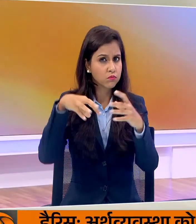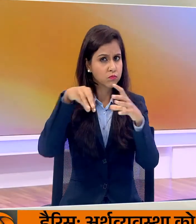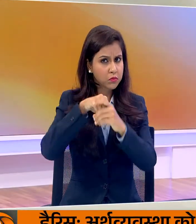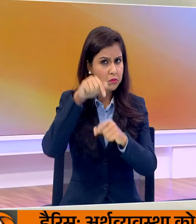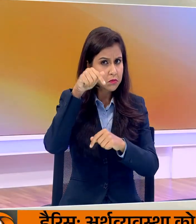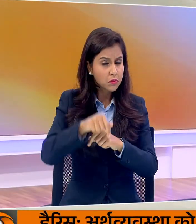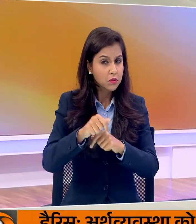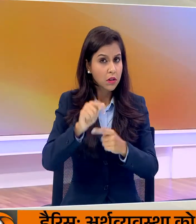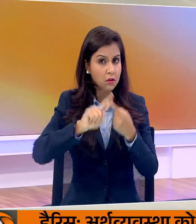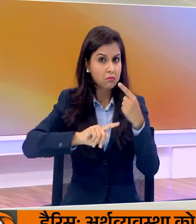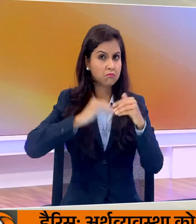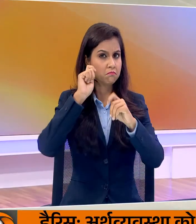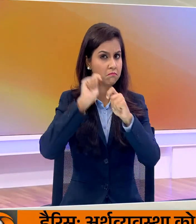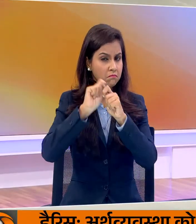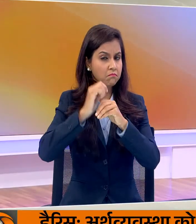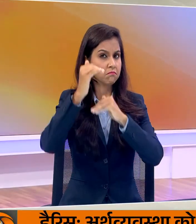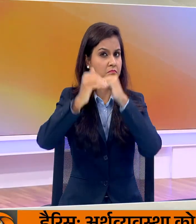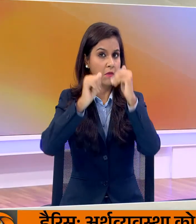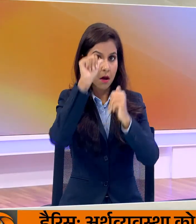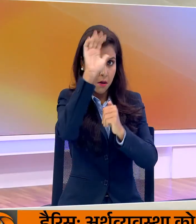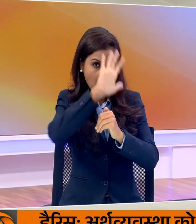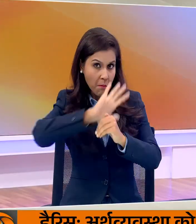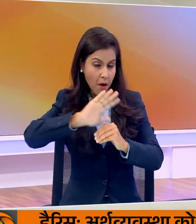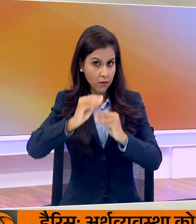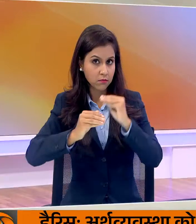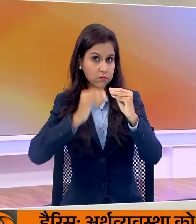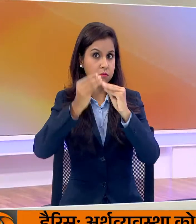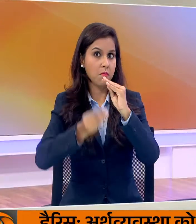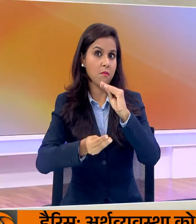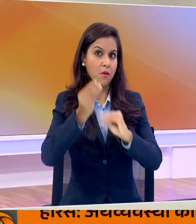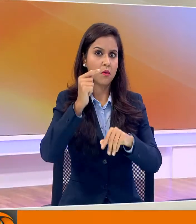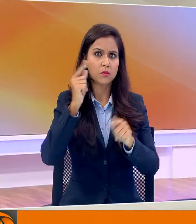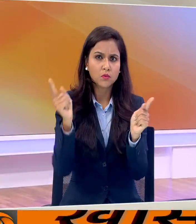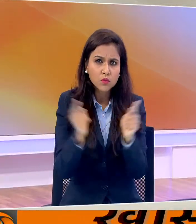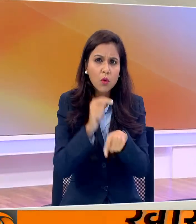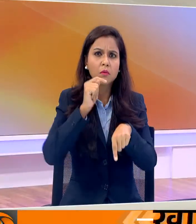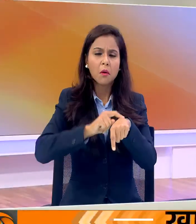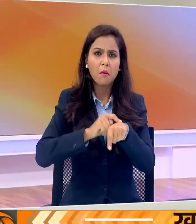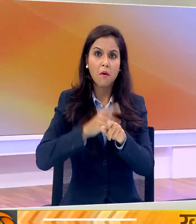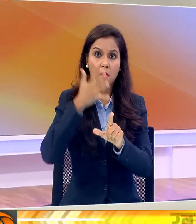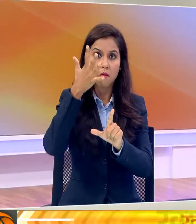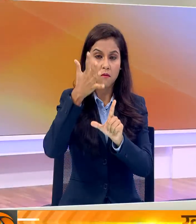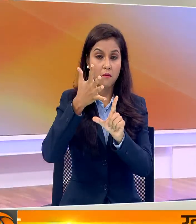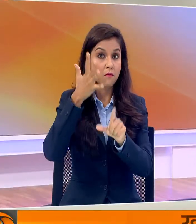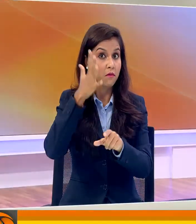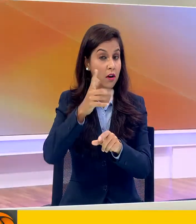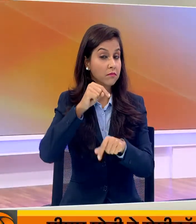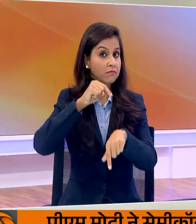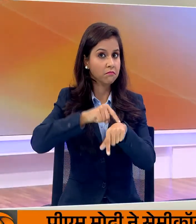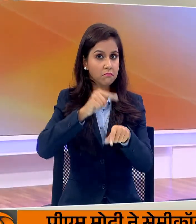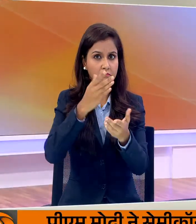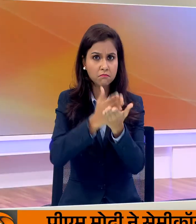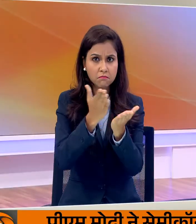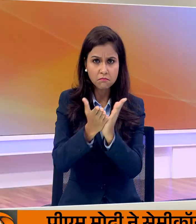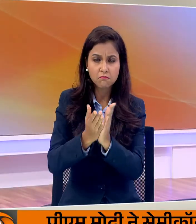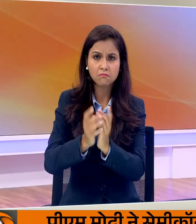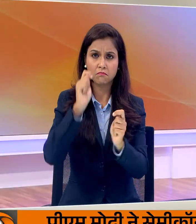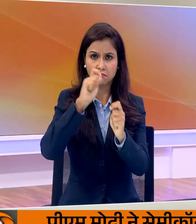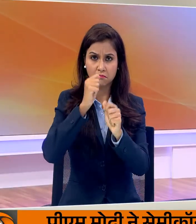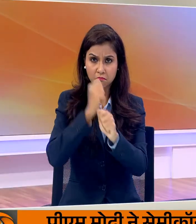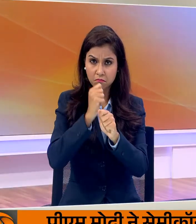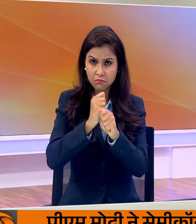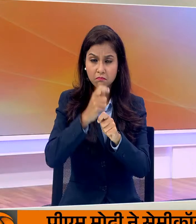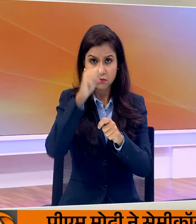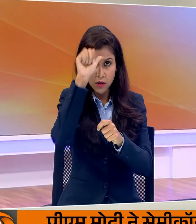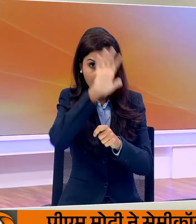में भारत अब कदम बढ़ा चुका है। कम समय में 5 से ज्यादा निर्माण यूनिट भारत में कारोबार शुरू करने के लिए तैयार